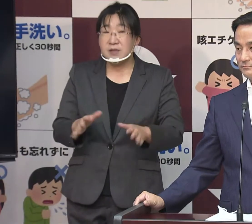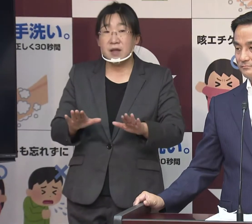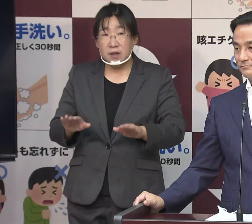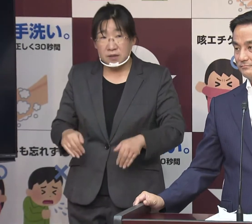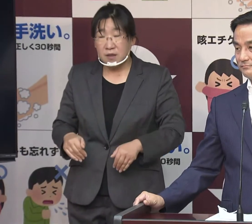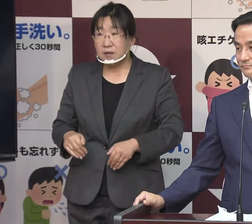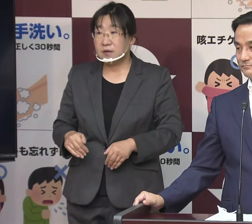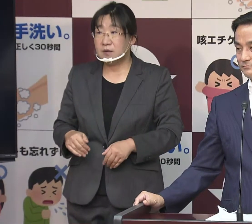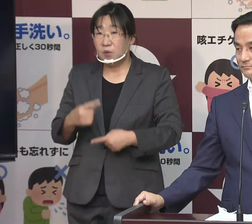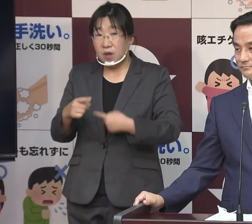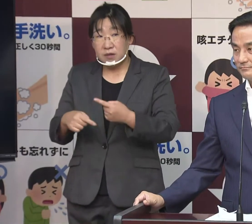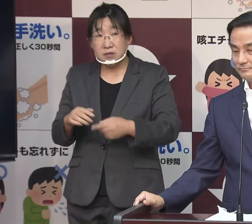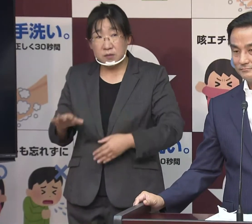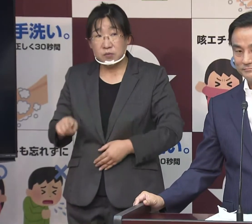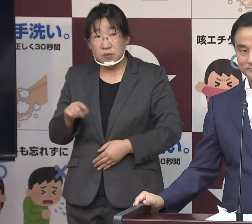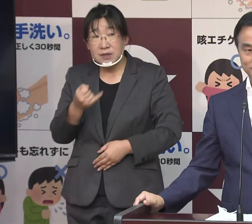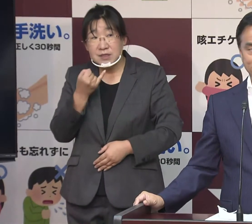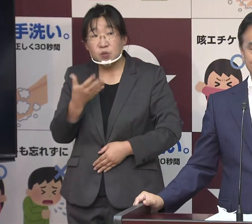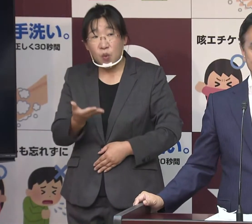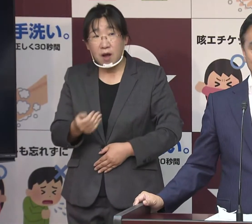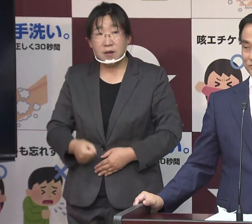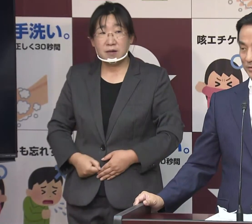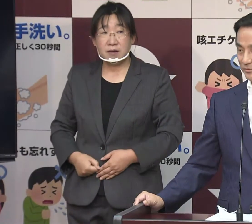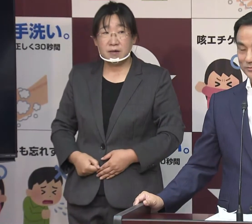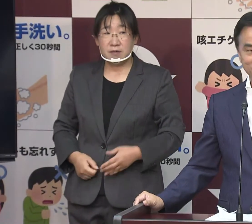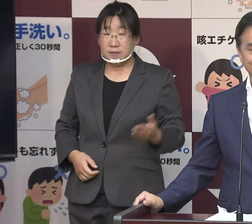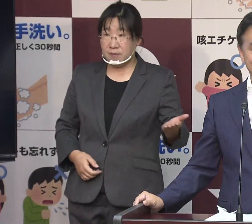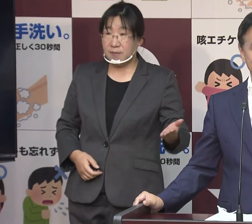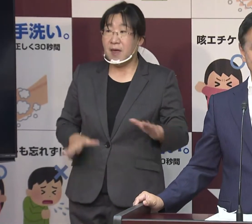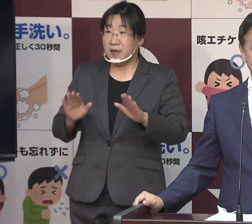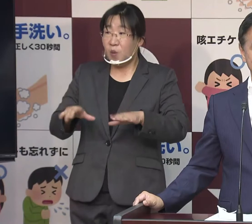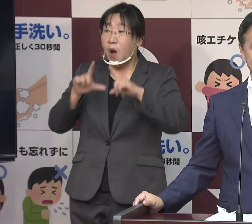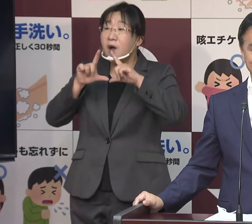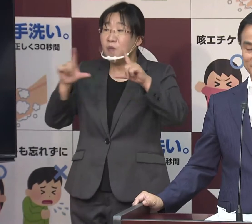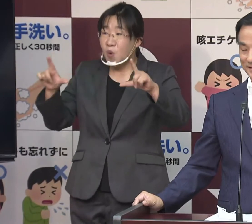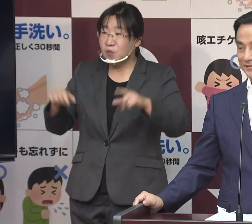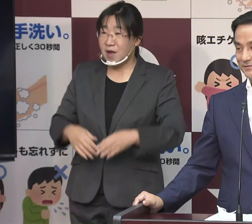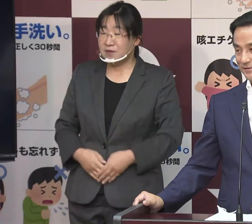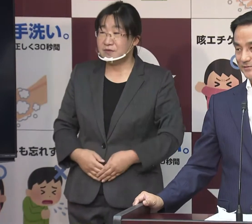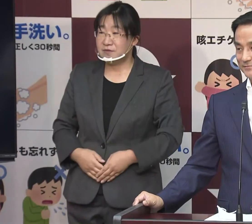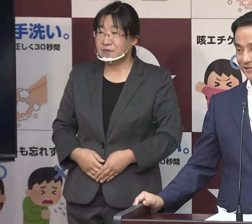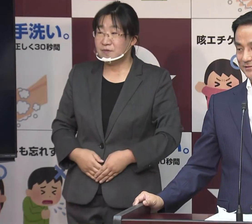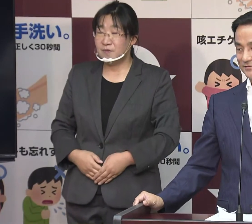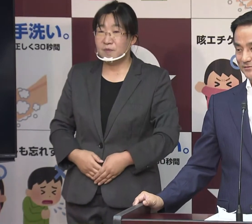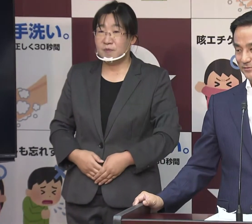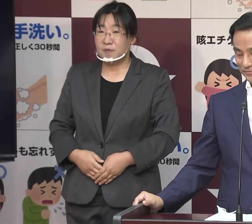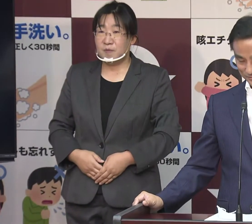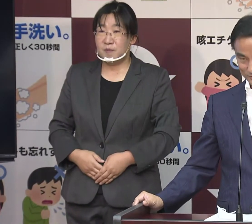ということですが、それってよろしい。 まあ、本日発表します。 待ってないですか。